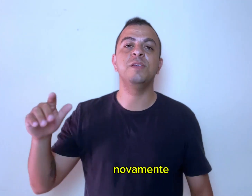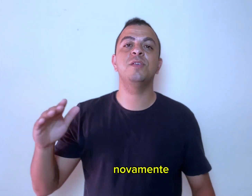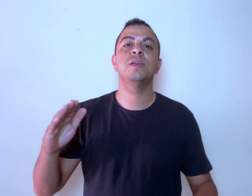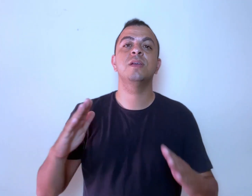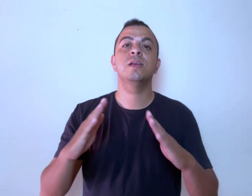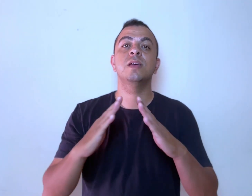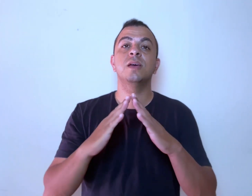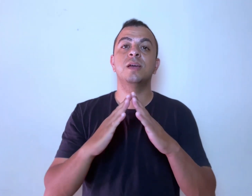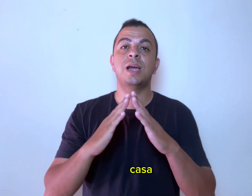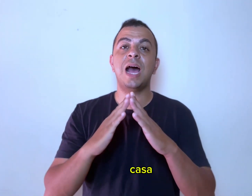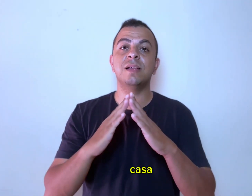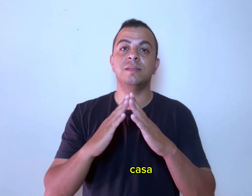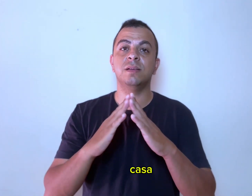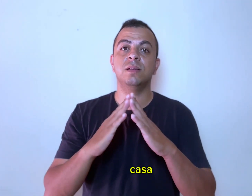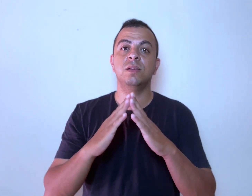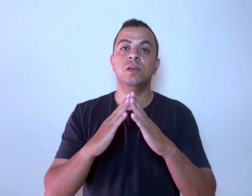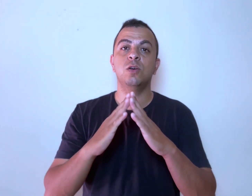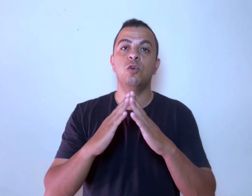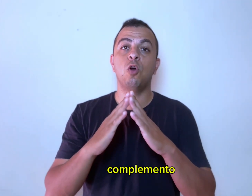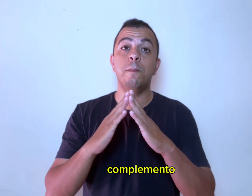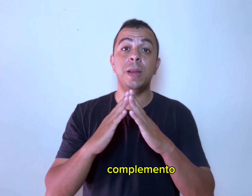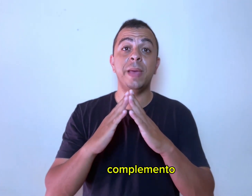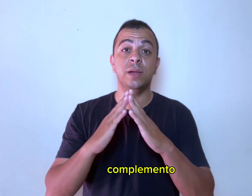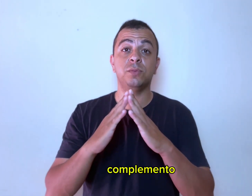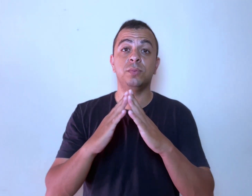Novamente. Casa, complemento.